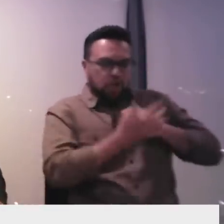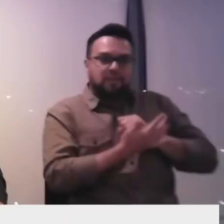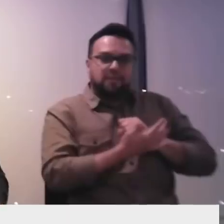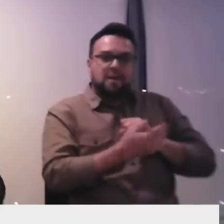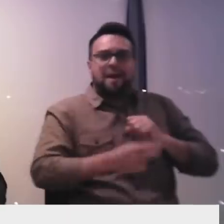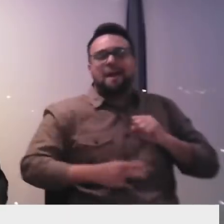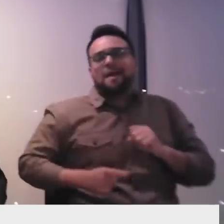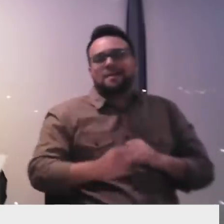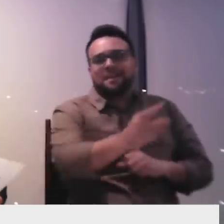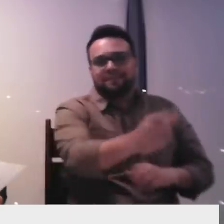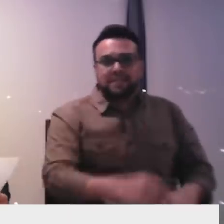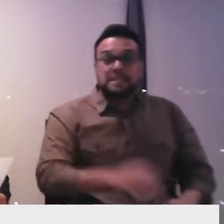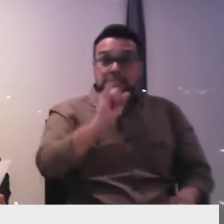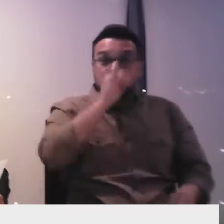vida.